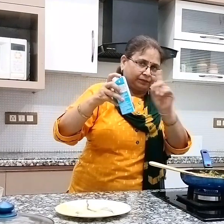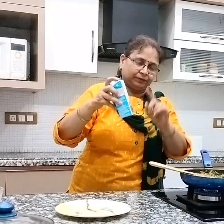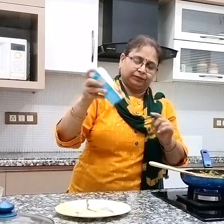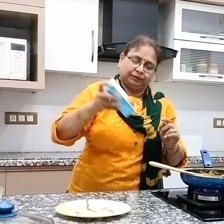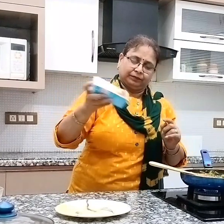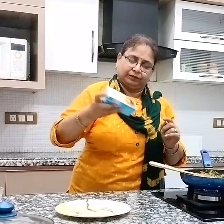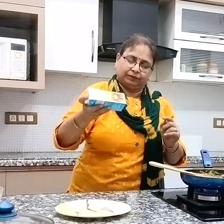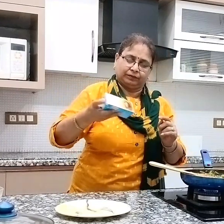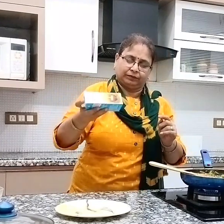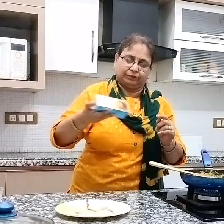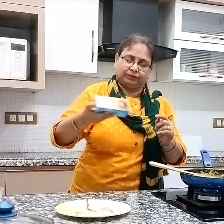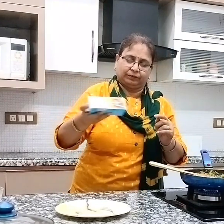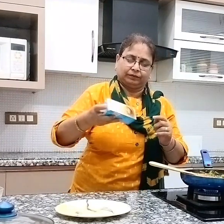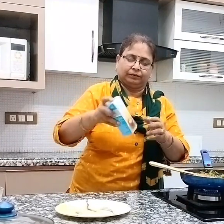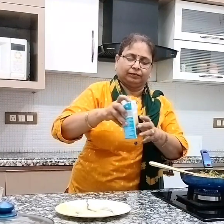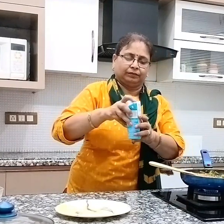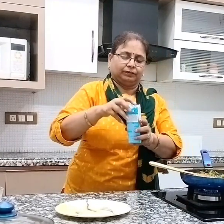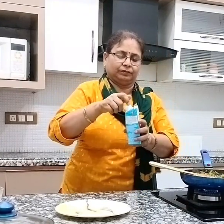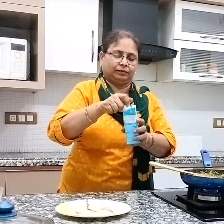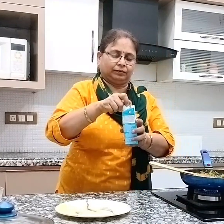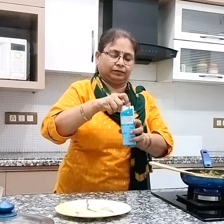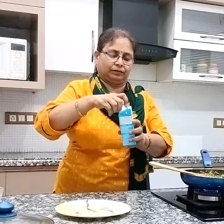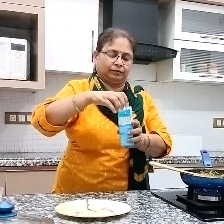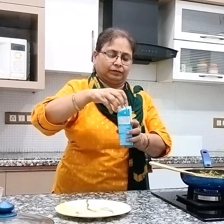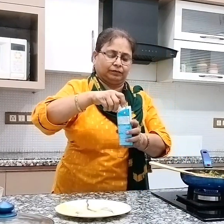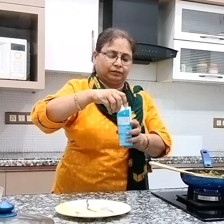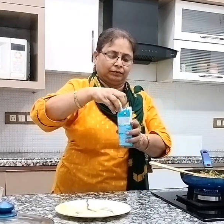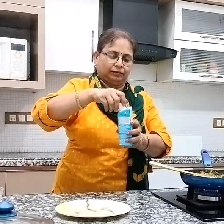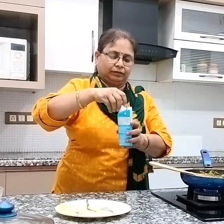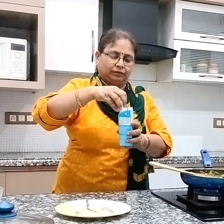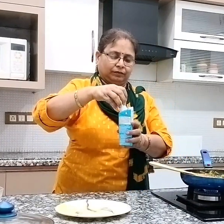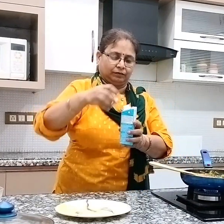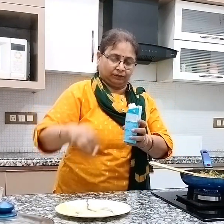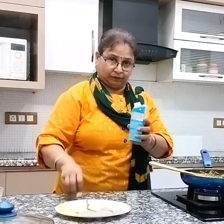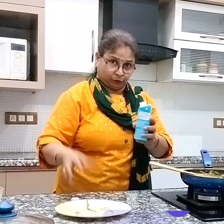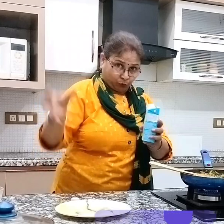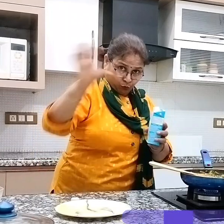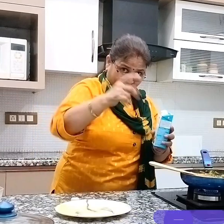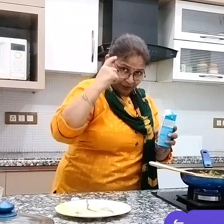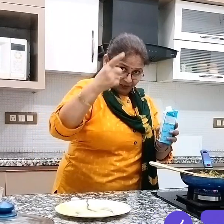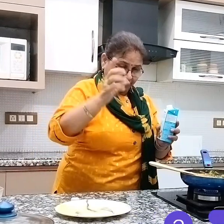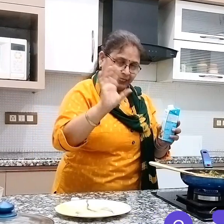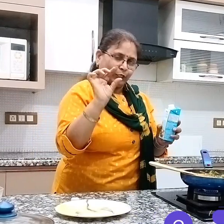हम क्रीम को सेख करके ही डालेंगे अब इसको अच्छे से मिला लेंगे